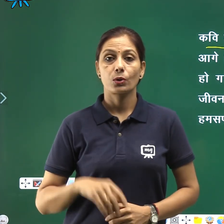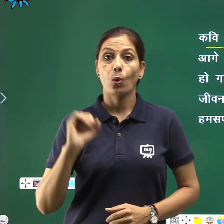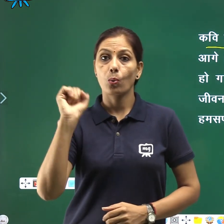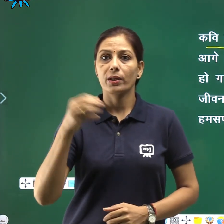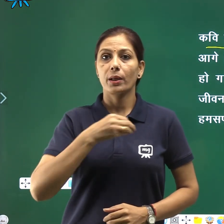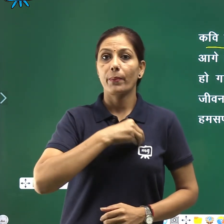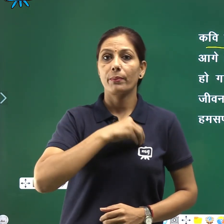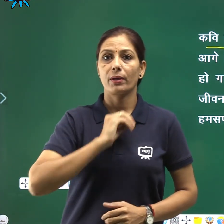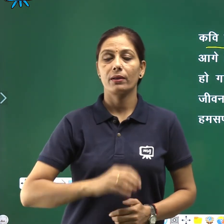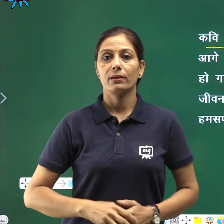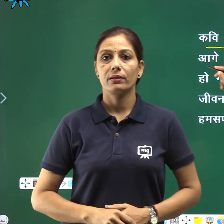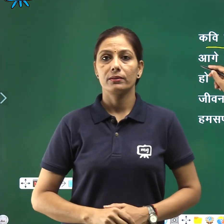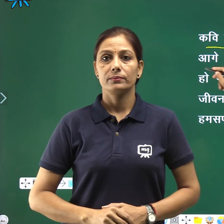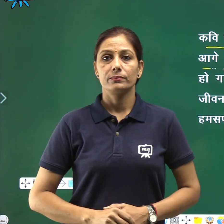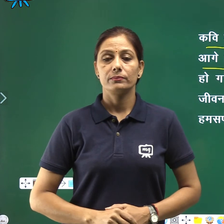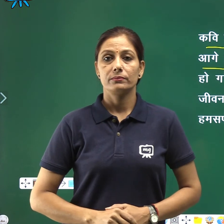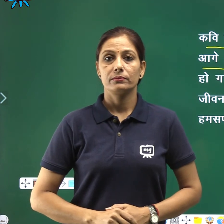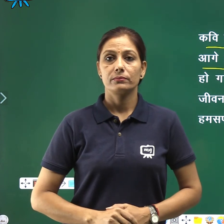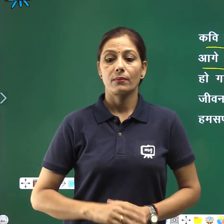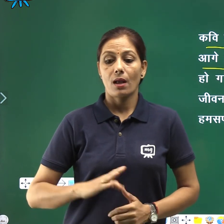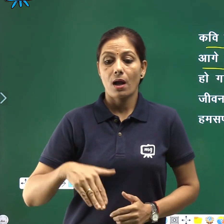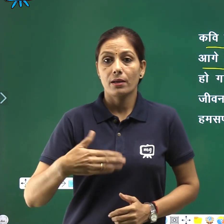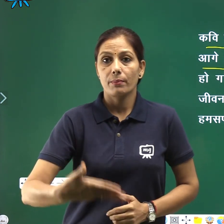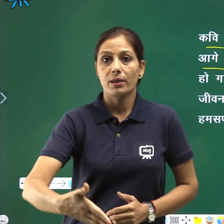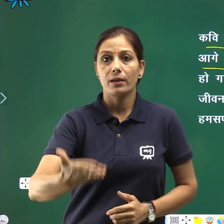उनके मन में आगे बढ़ने का